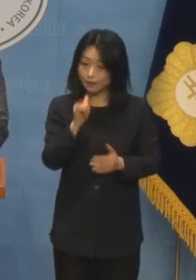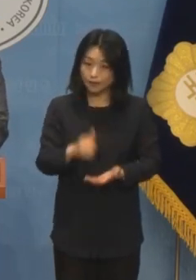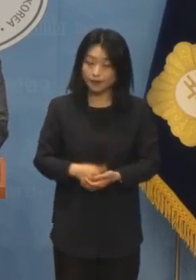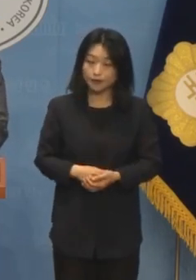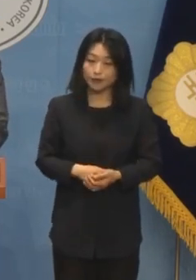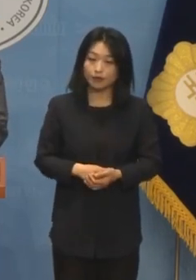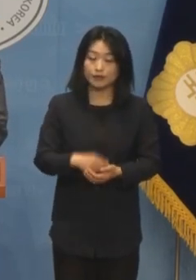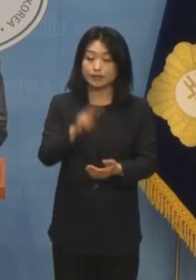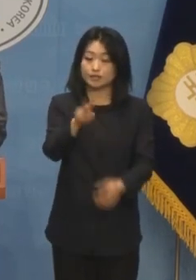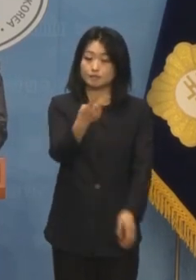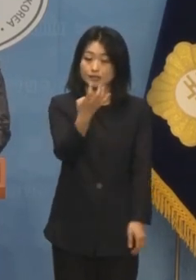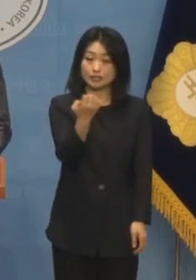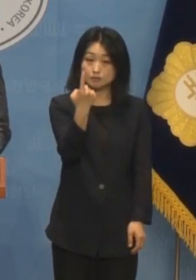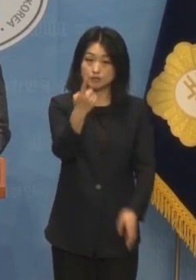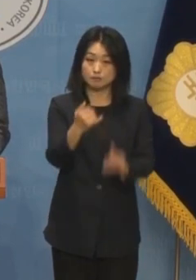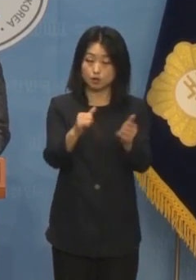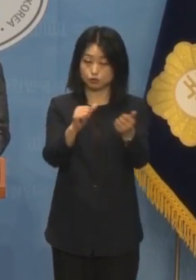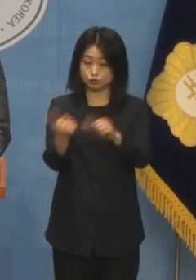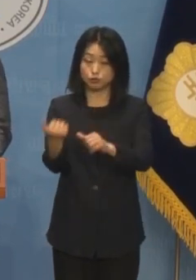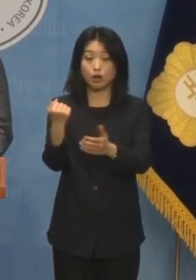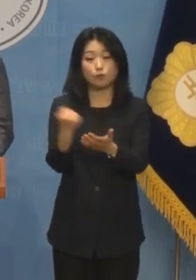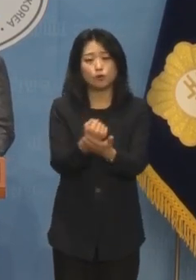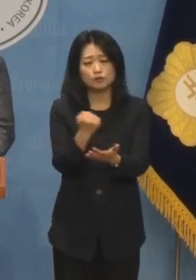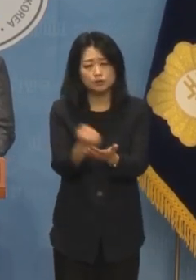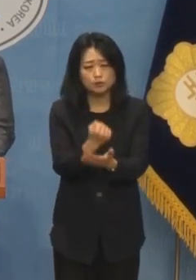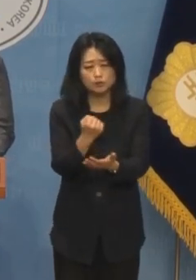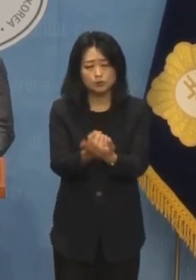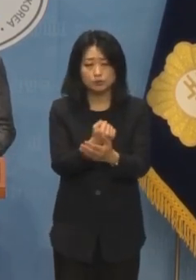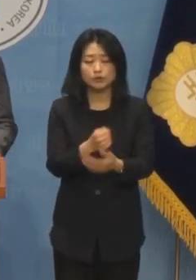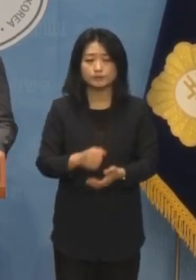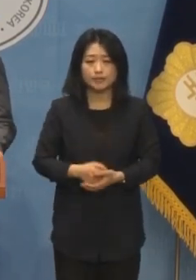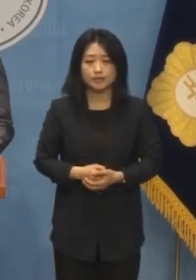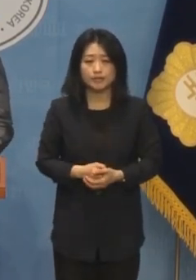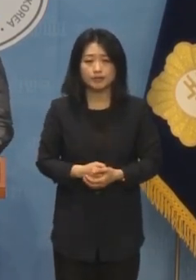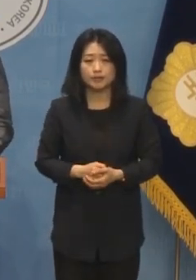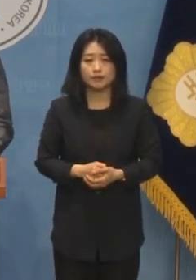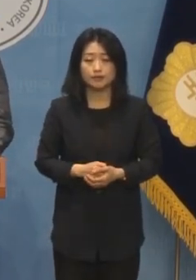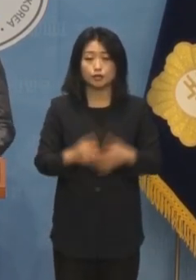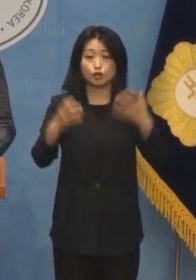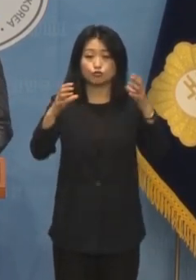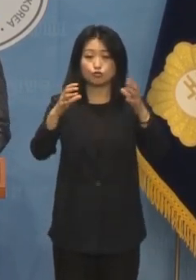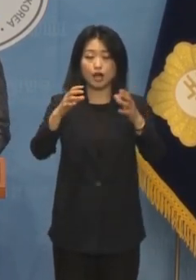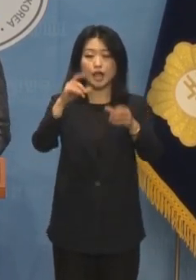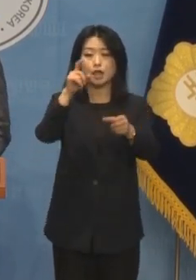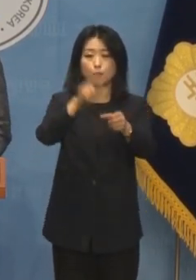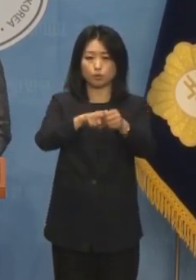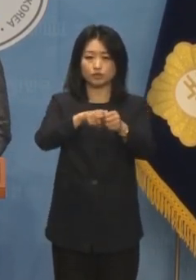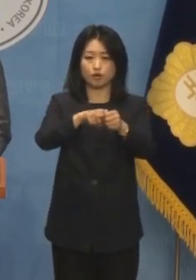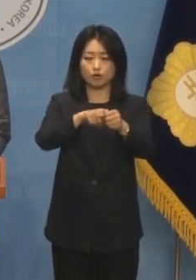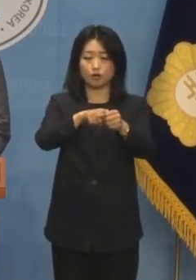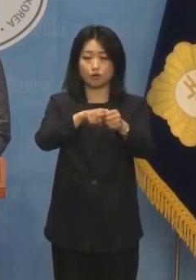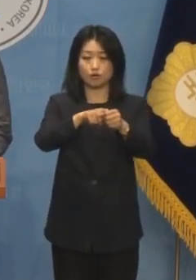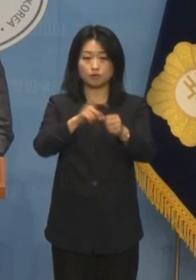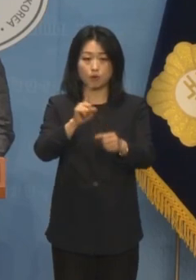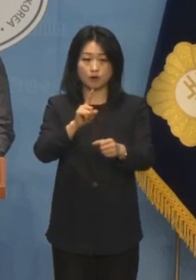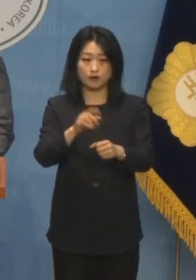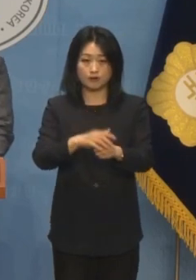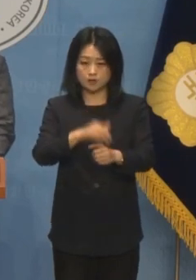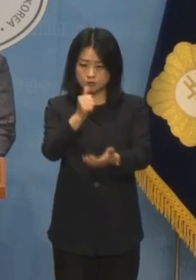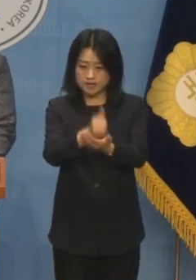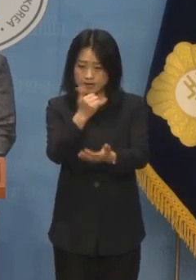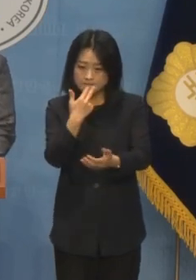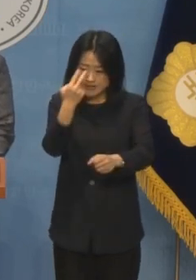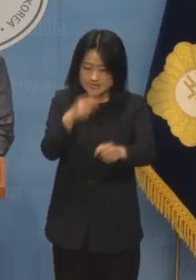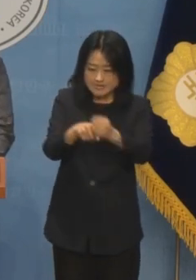241명의 원통한 죽음을 딛고 우리가 서 있습니다. 국가는 국가의 목적 달성 활동을 하는데 그것이